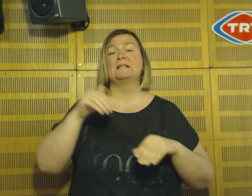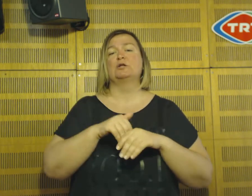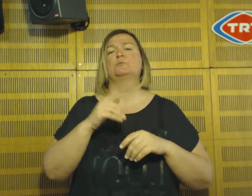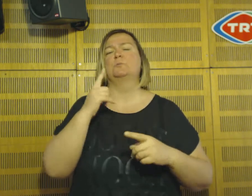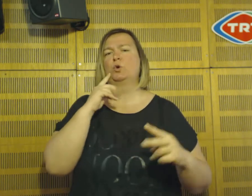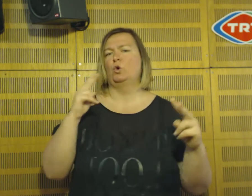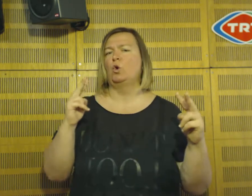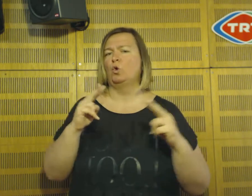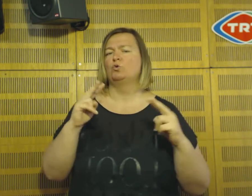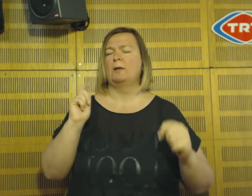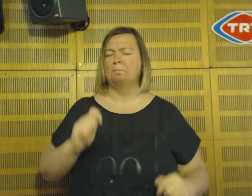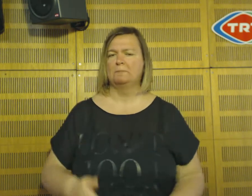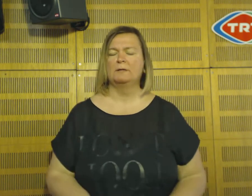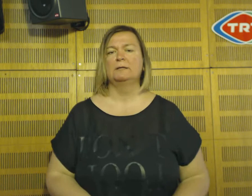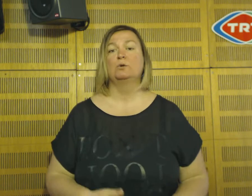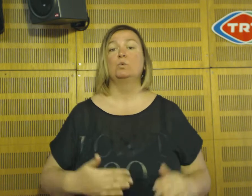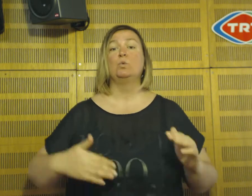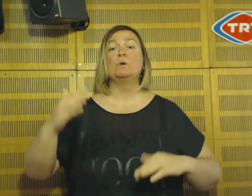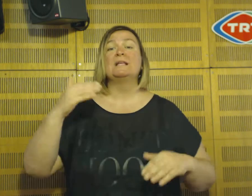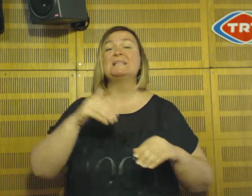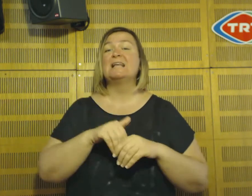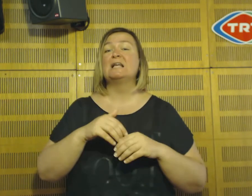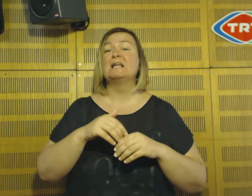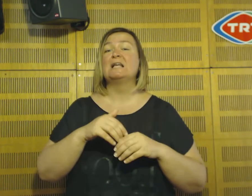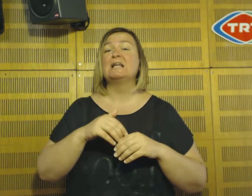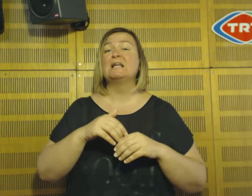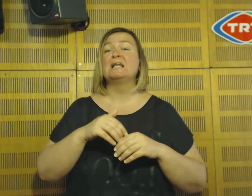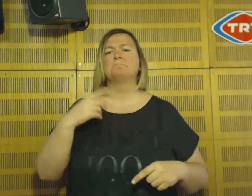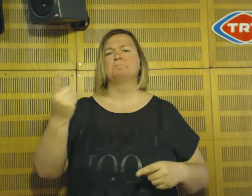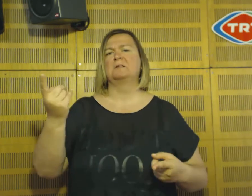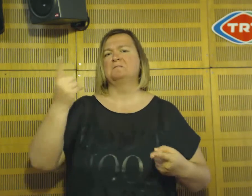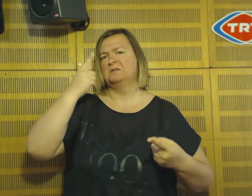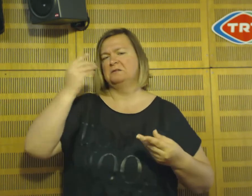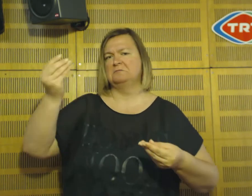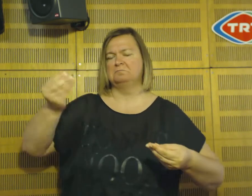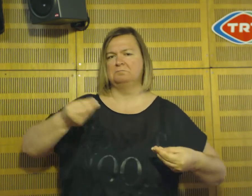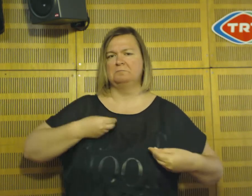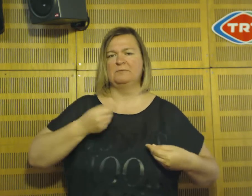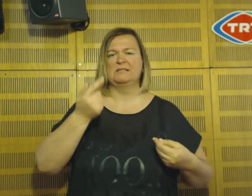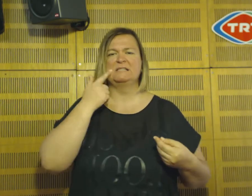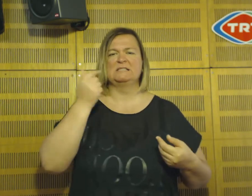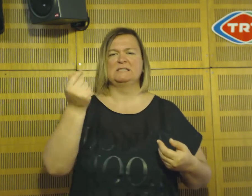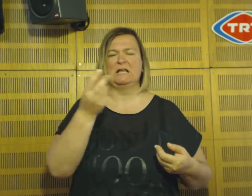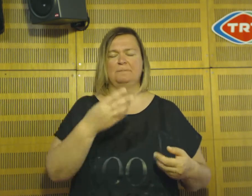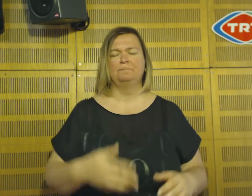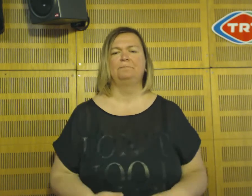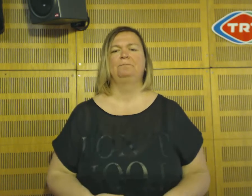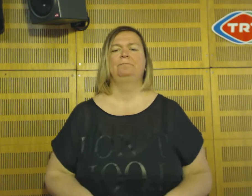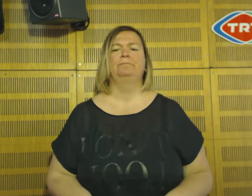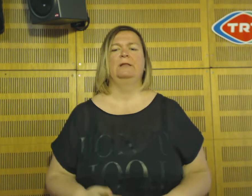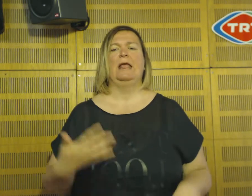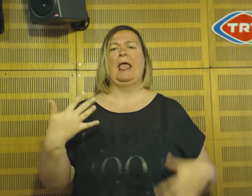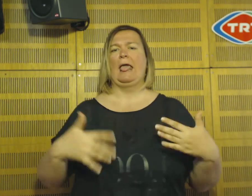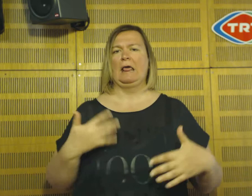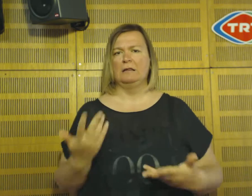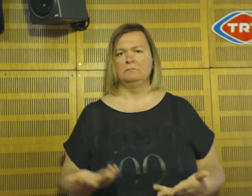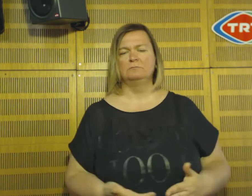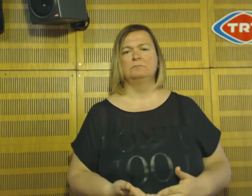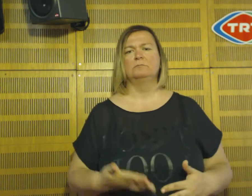görüşme yaptık. Evet. Yüksek Seçim Kurulu'ndan bize bazı veriler verildi. Sayısal olarak işte engelliler, engelli